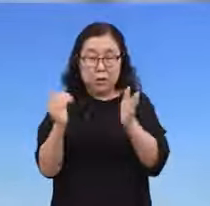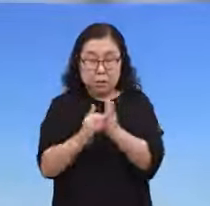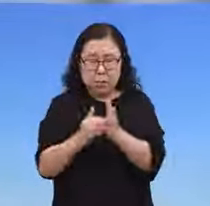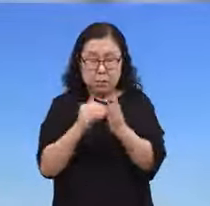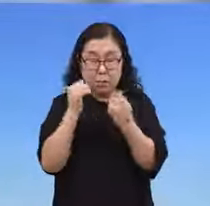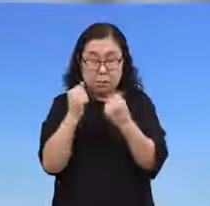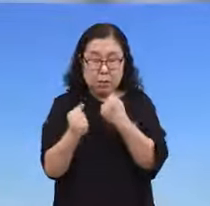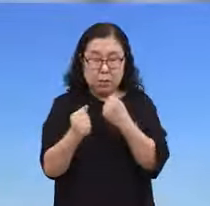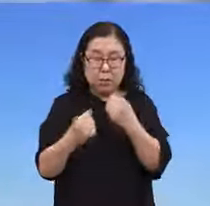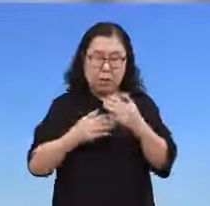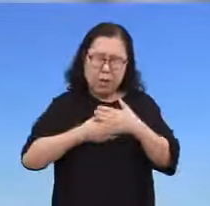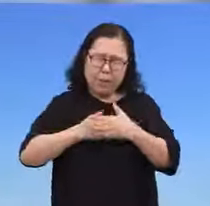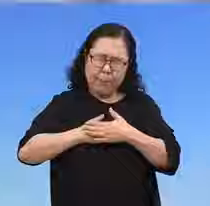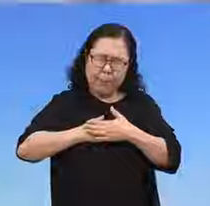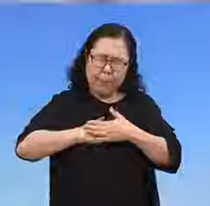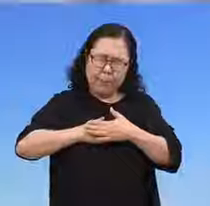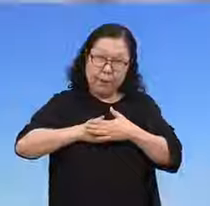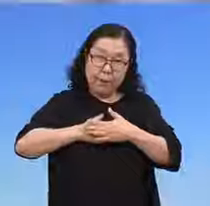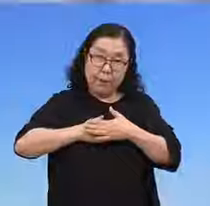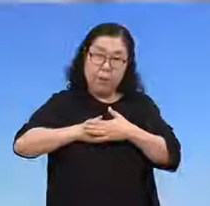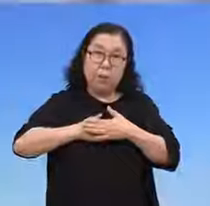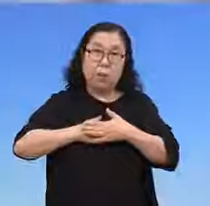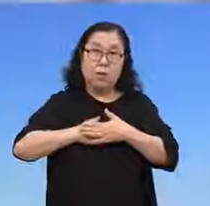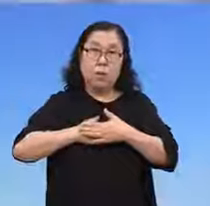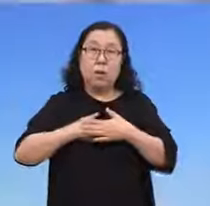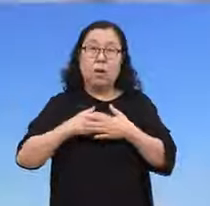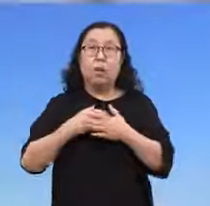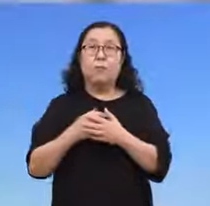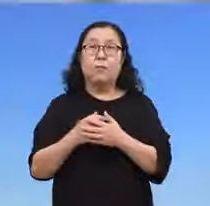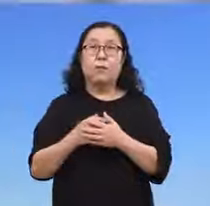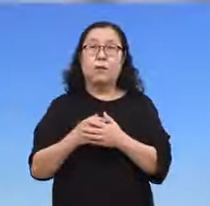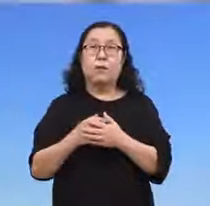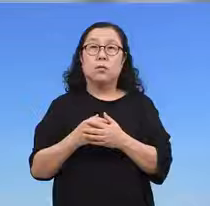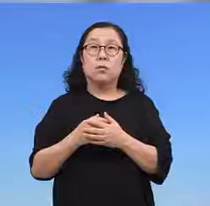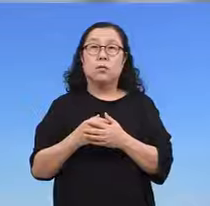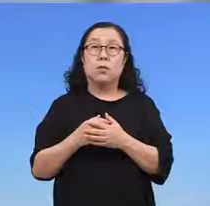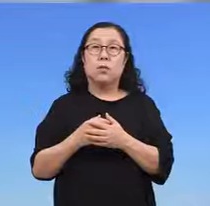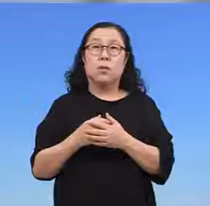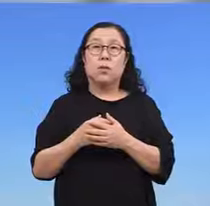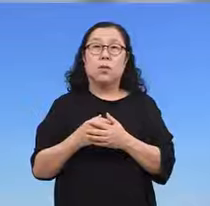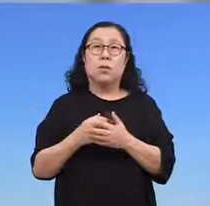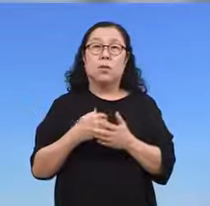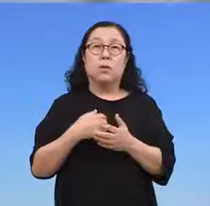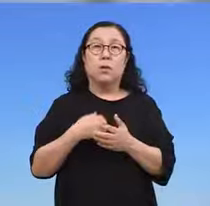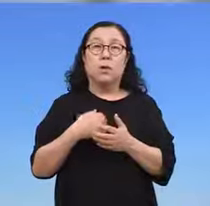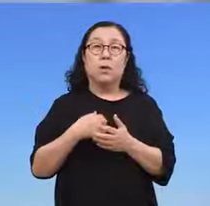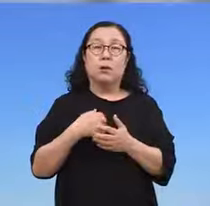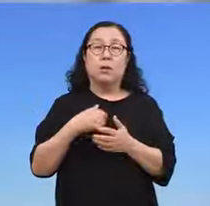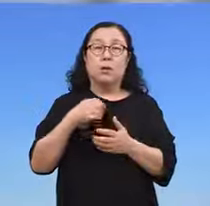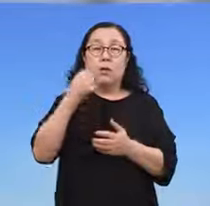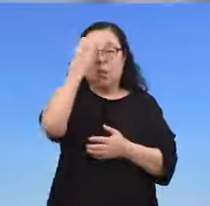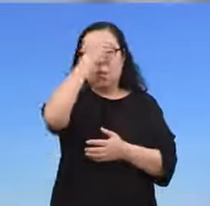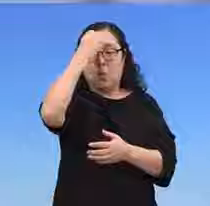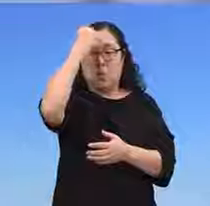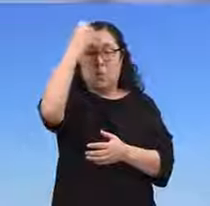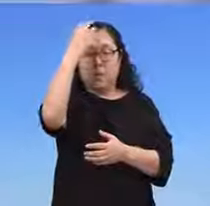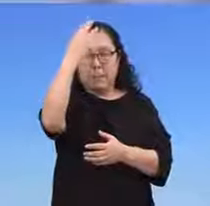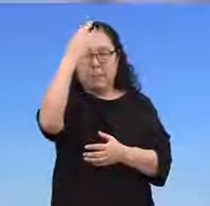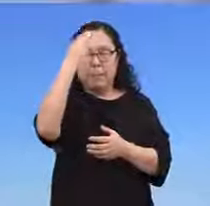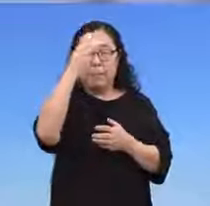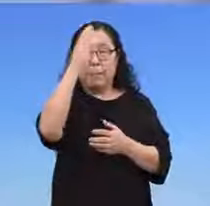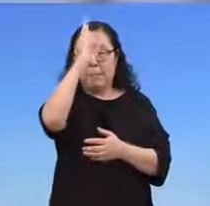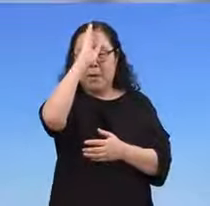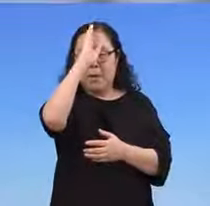안절부절하고 불안하고 냉장고 문을 열었다 닫았다 하고 제 아내의 표현으로는 이 고산병에 걸린